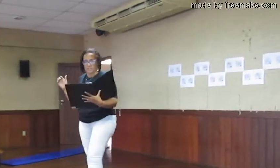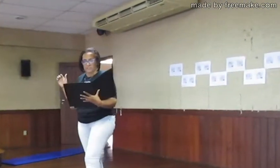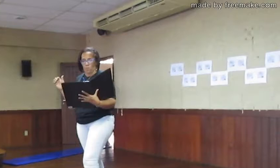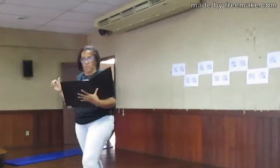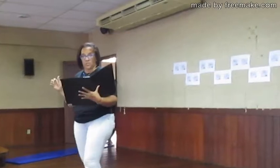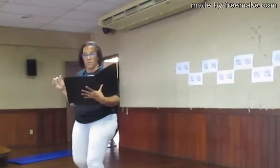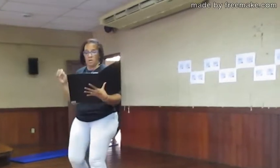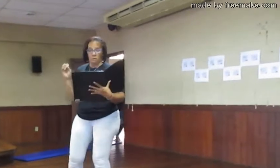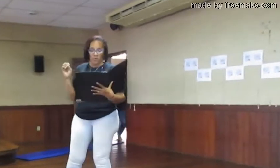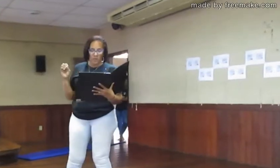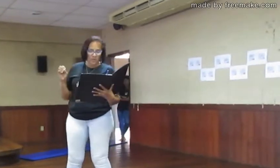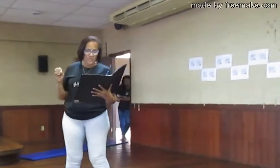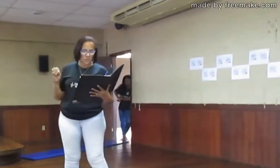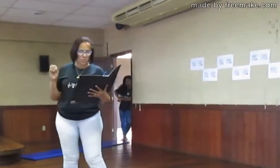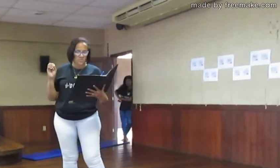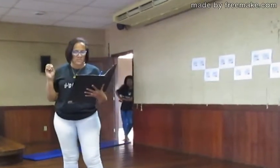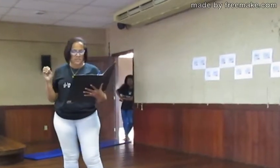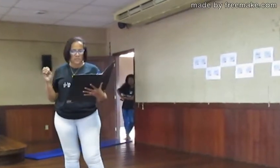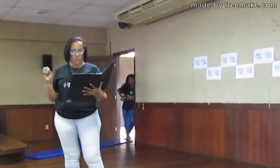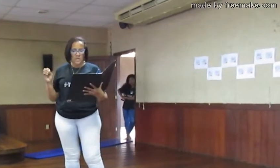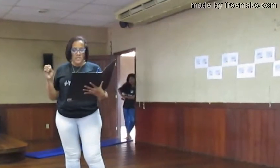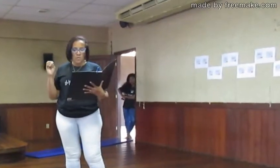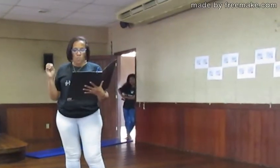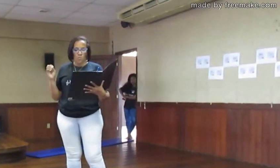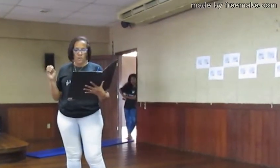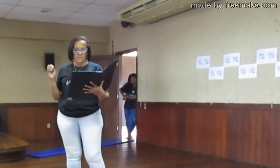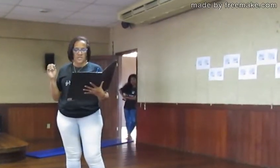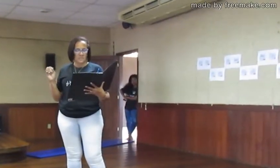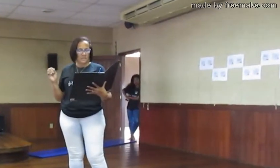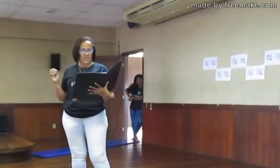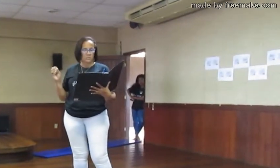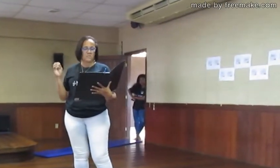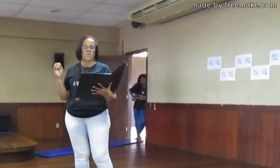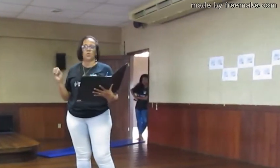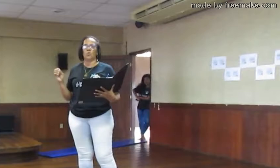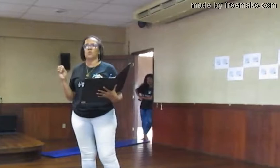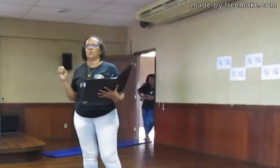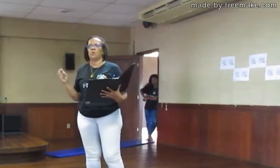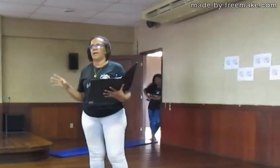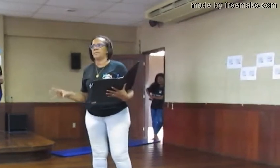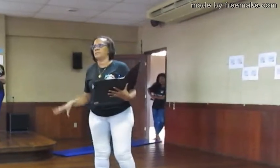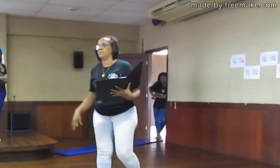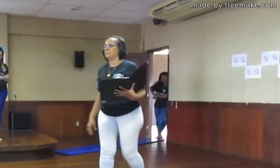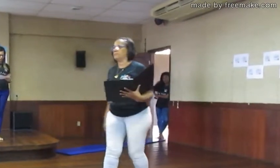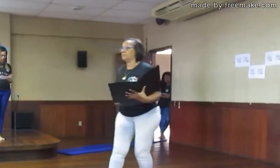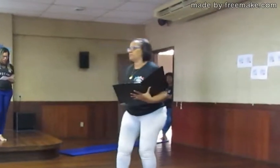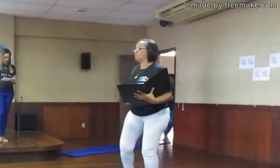conquistas e, principalmente, foram reconhecidos como cidadãos e como humanos e respeitados em todos os